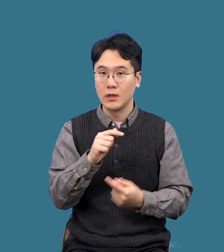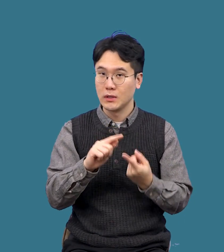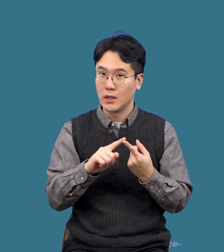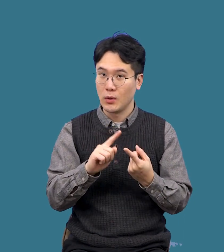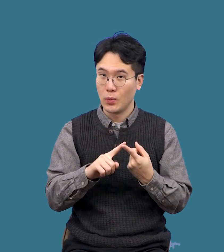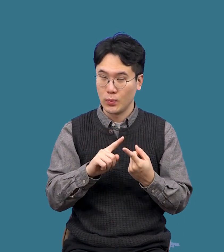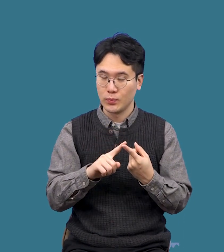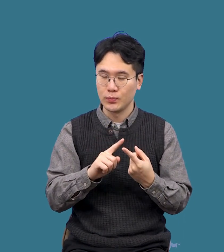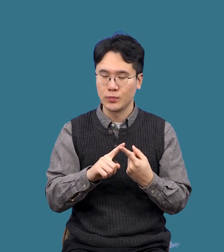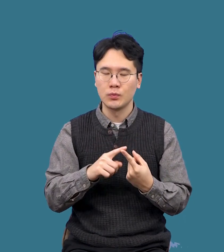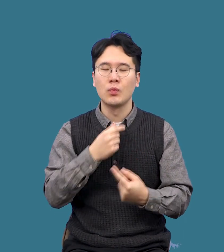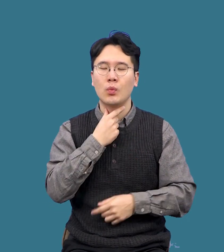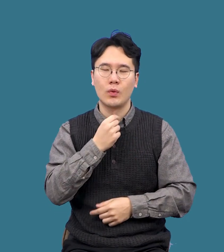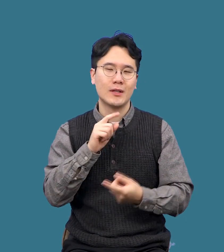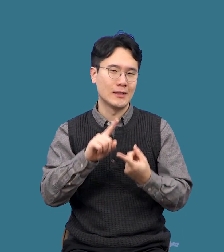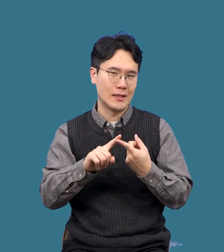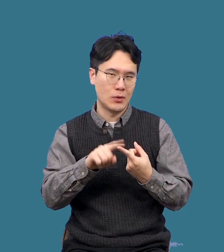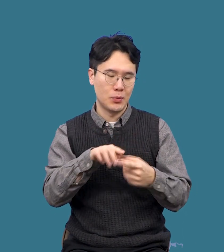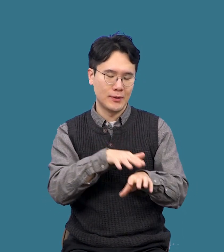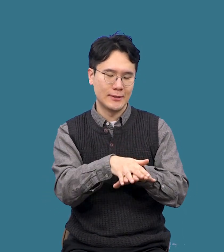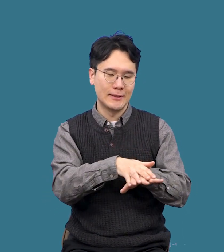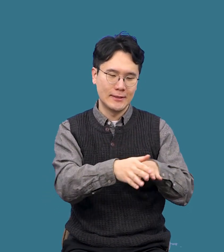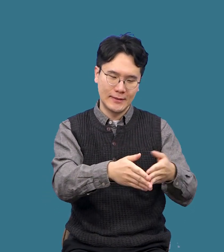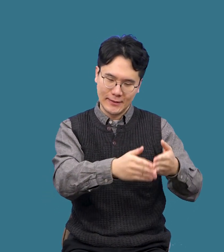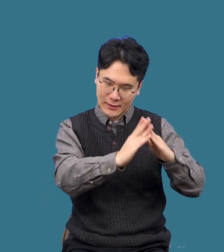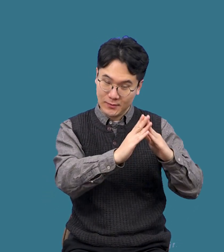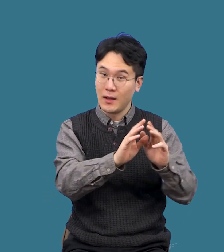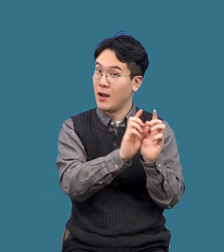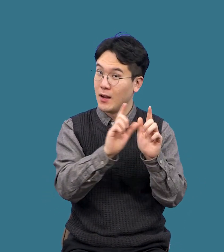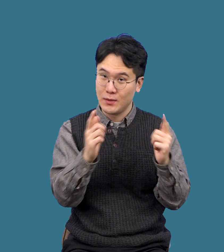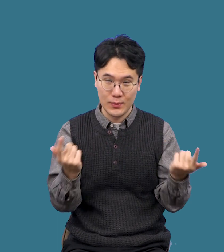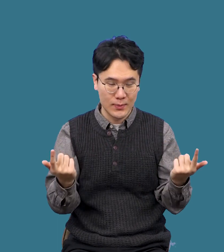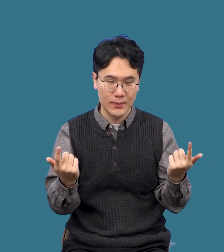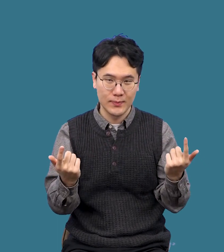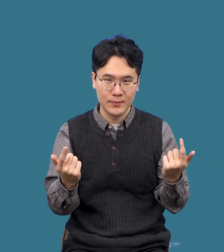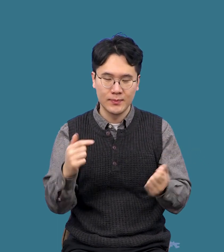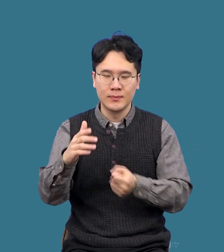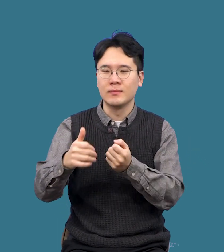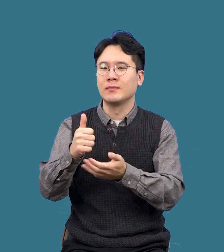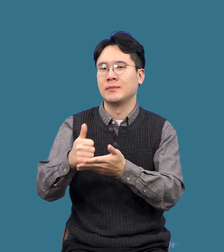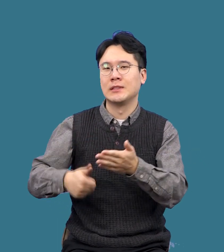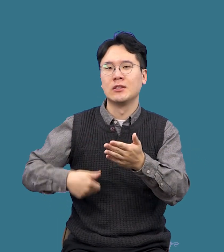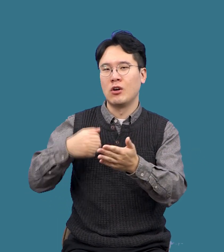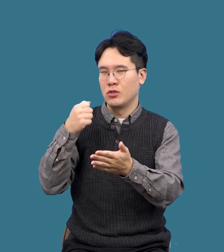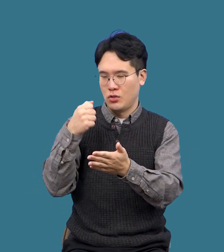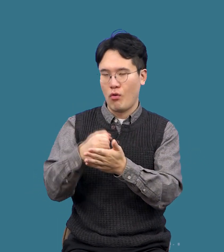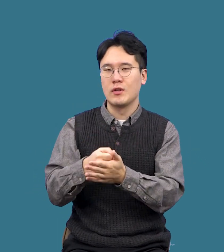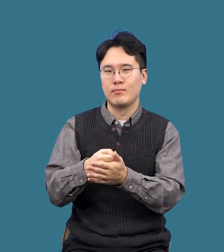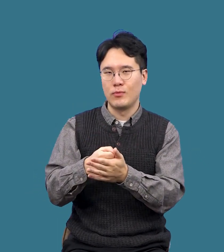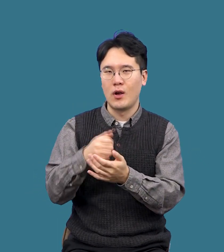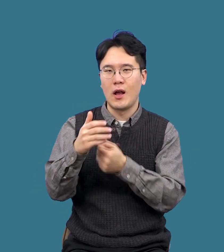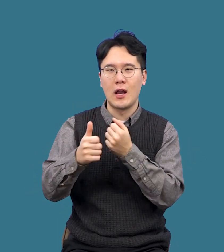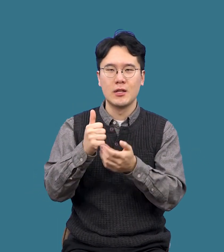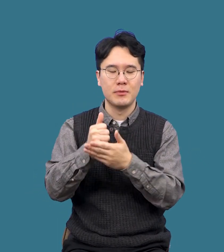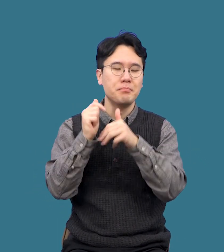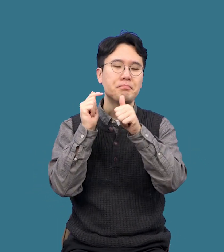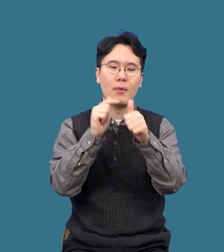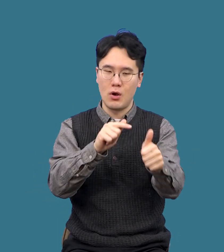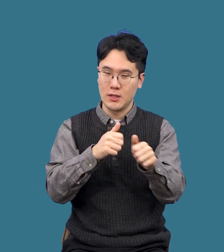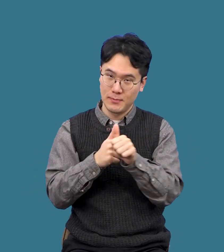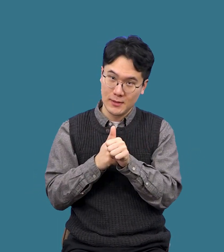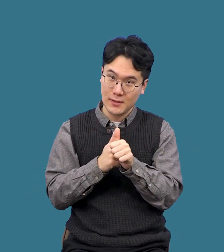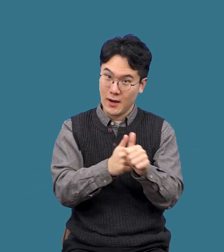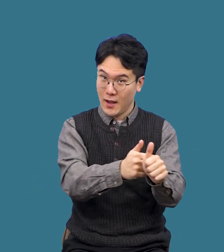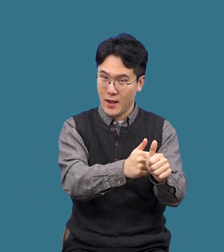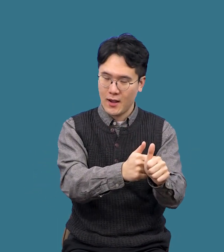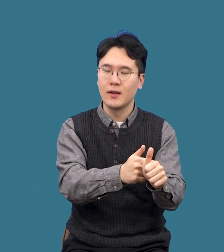기호에 따라 진을 친 것이 아니고요, 하나님의 정하심과 하나님의 명하심을 따라 그렇게